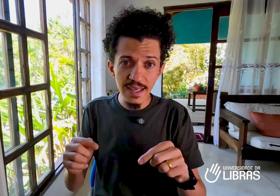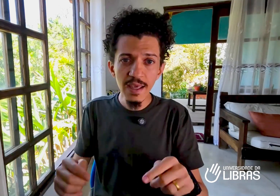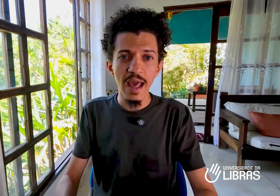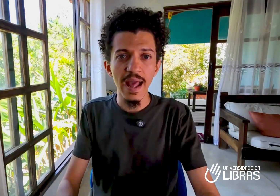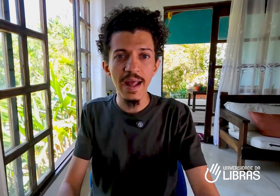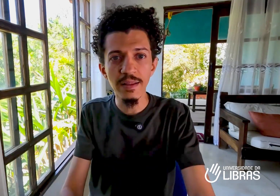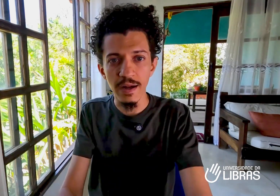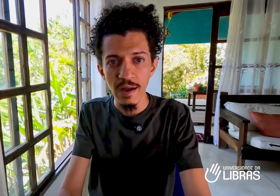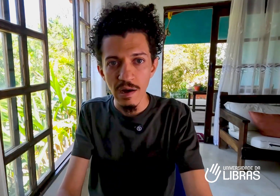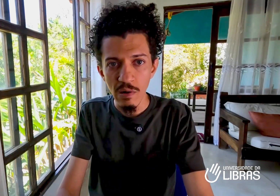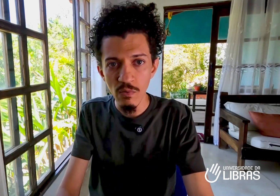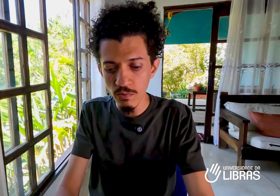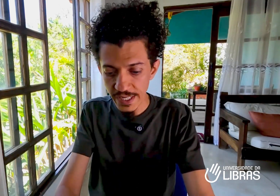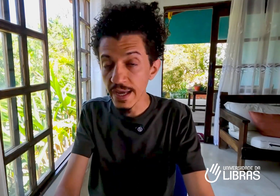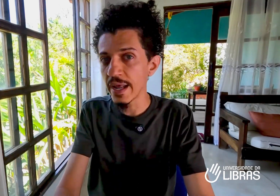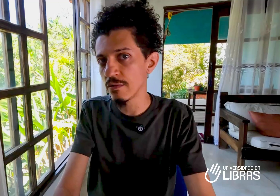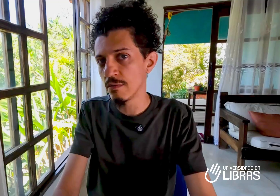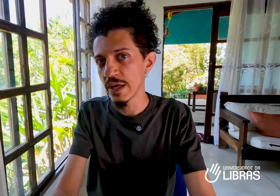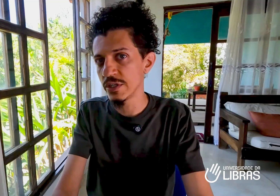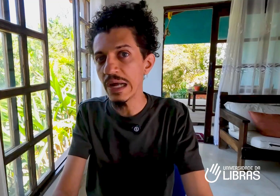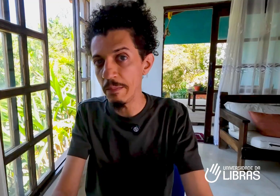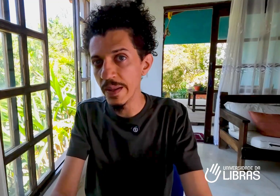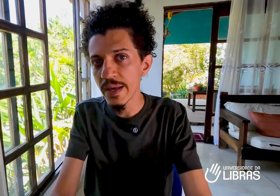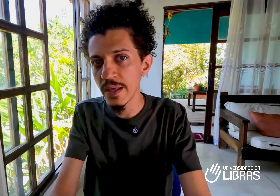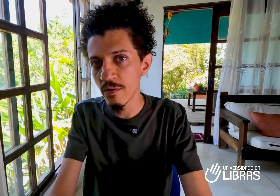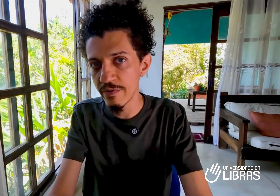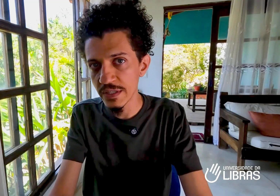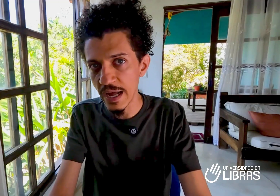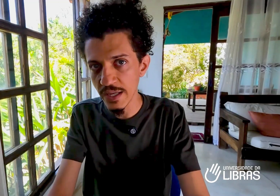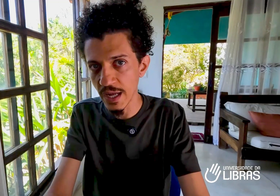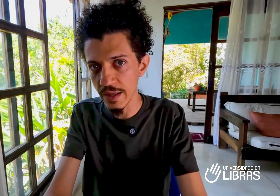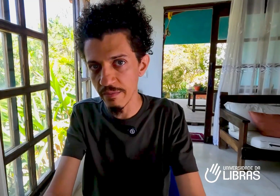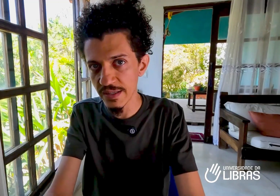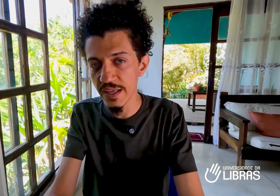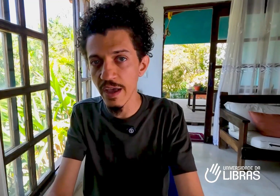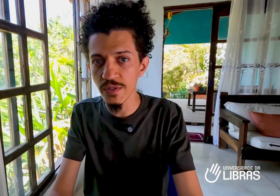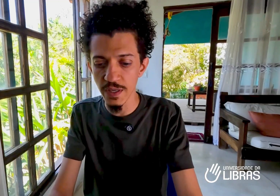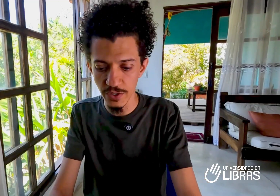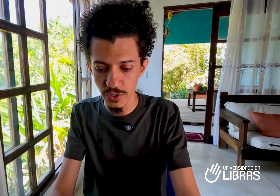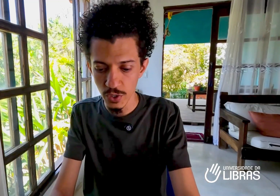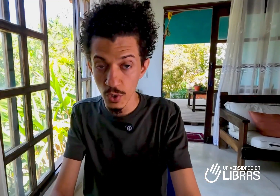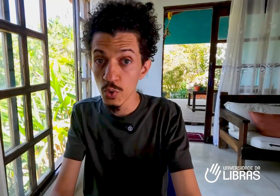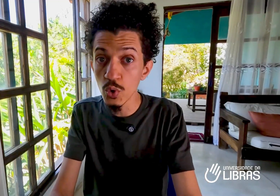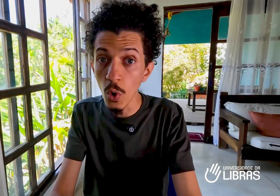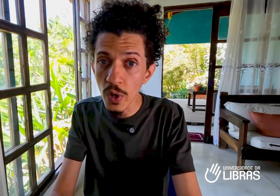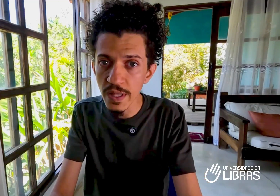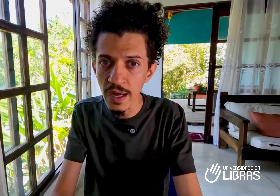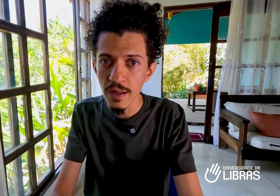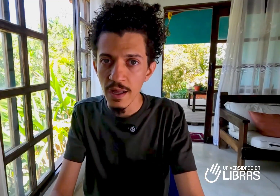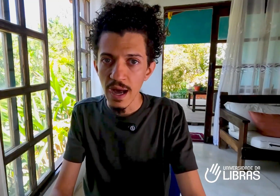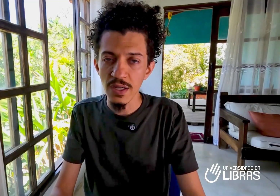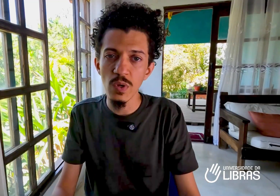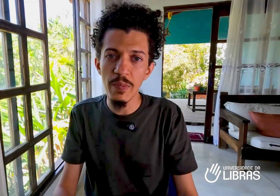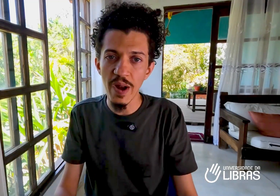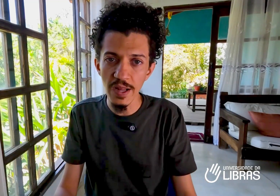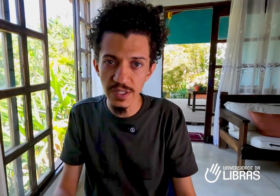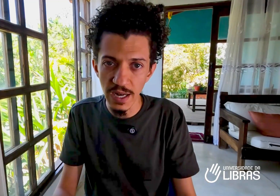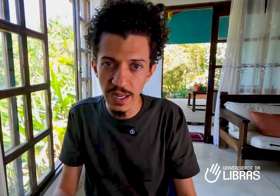Aqui entra um segredo que a gente aplica aqui na Universidade da Libras, que é o seguinte: toda a sua prática na